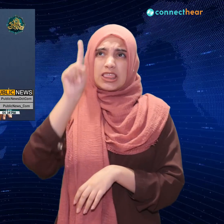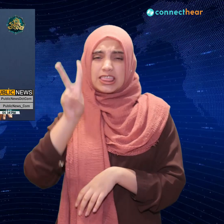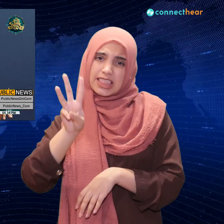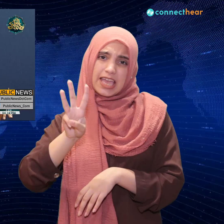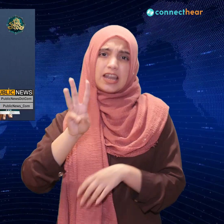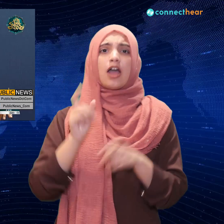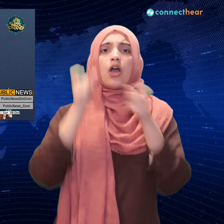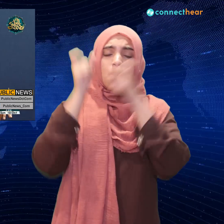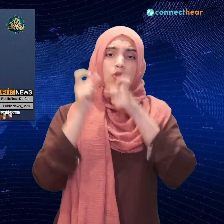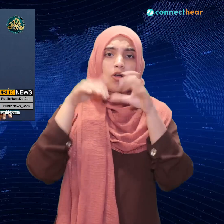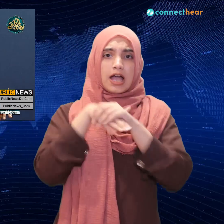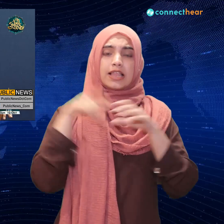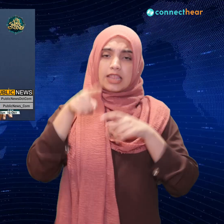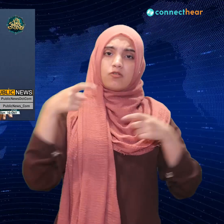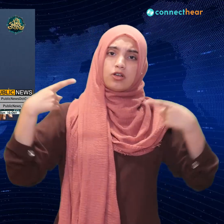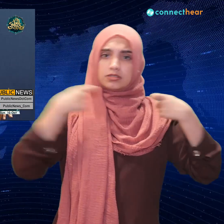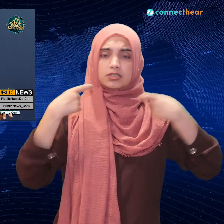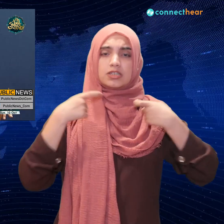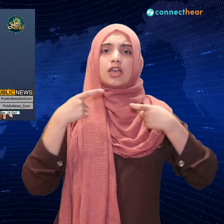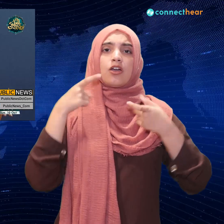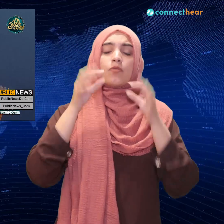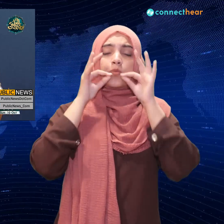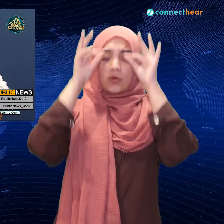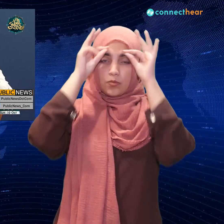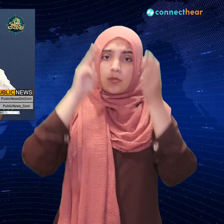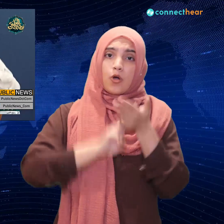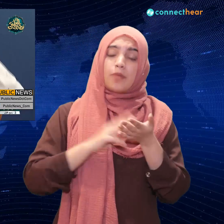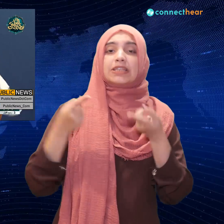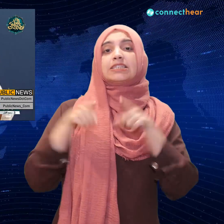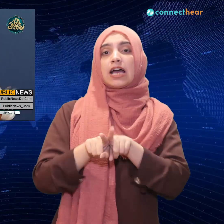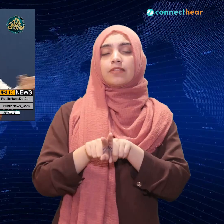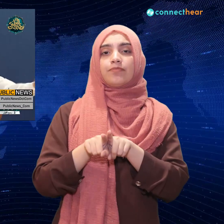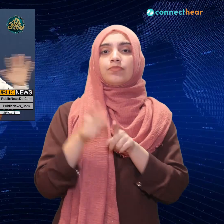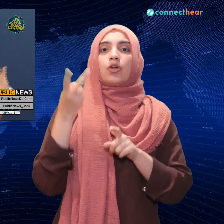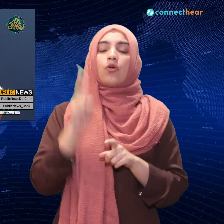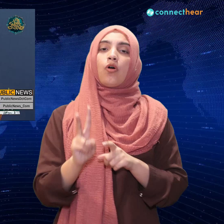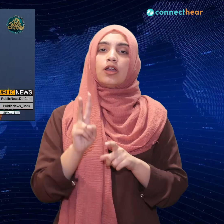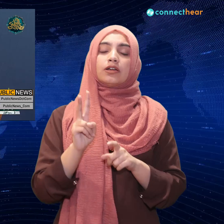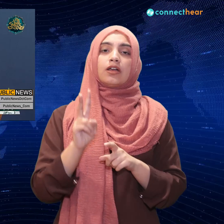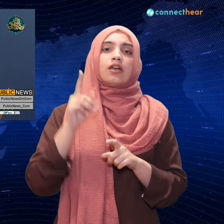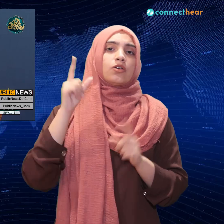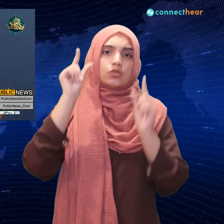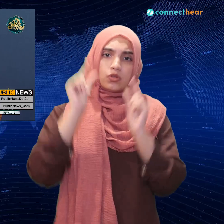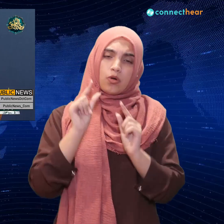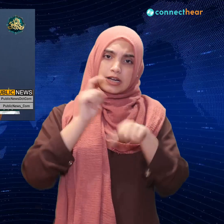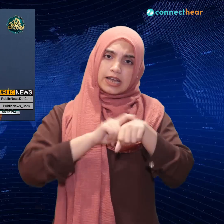اور 636 میں اور 27 میں 2 سپر پاور 11 اور 12 سال میں گھٹنے ٹیک دیتے ہیں ان کے